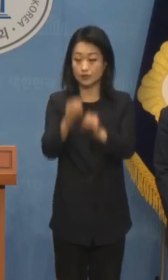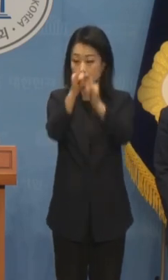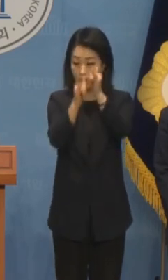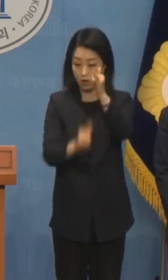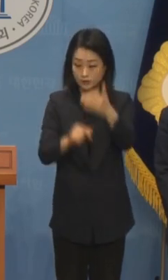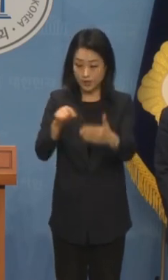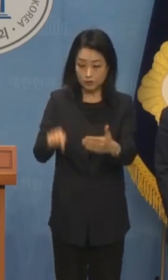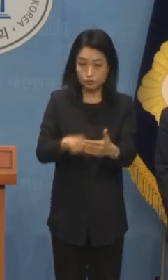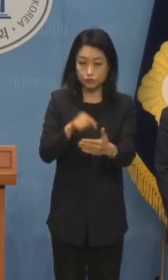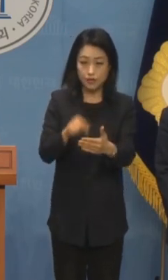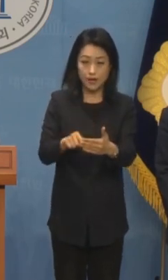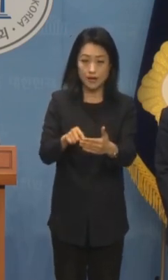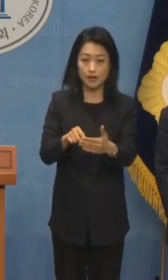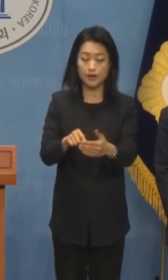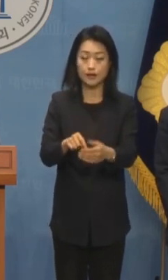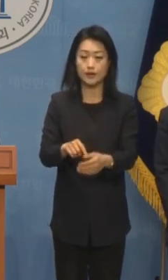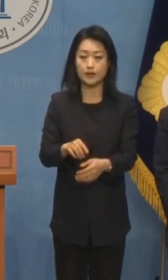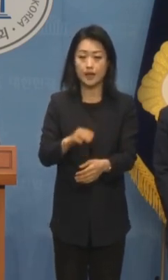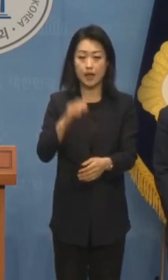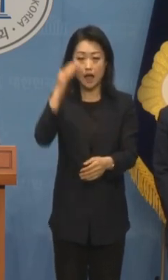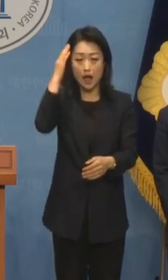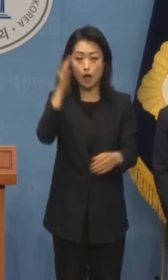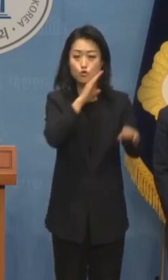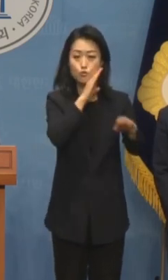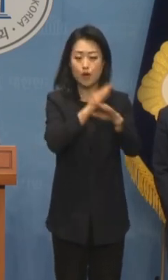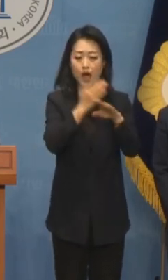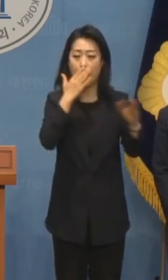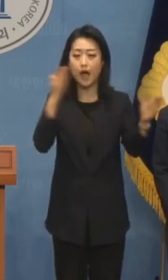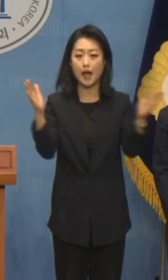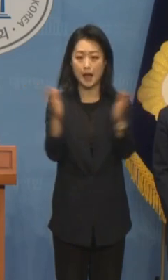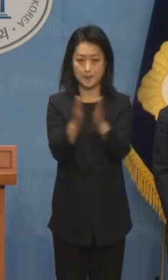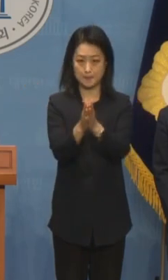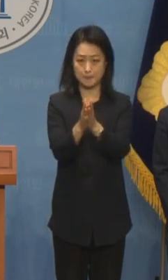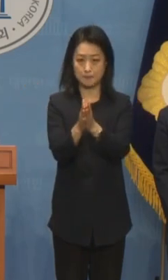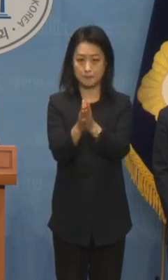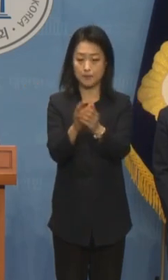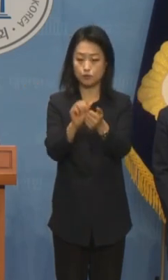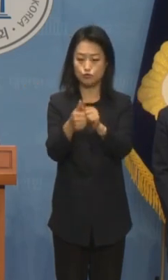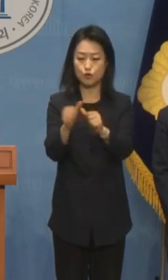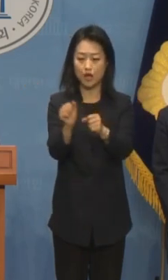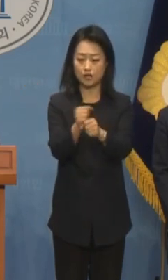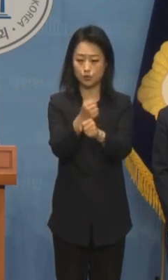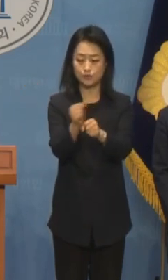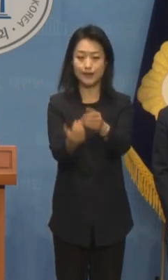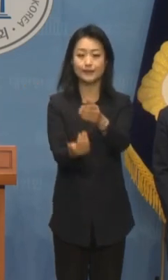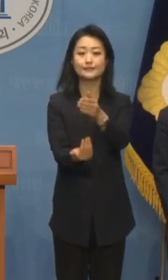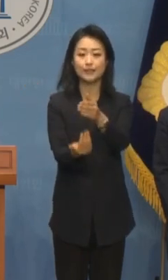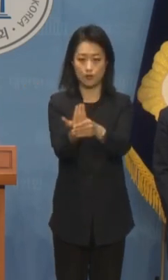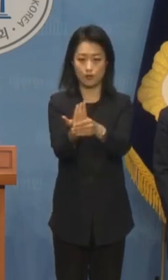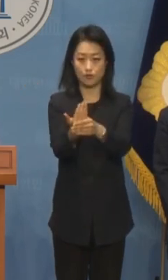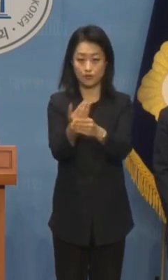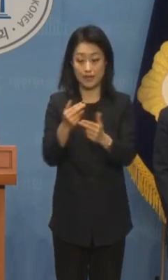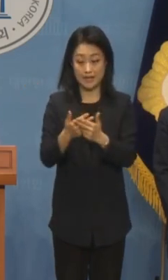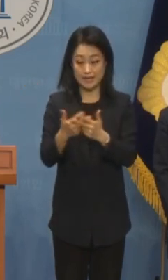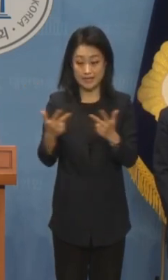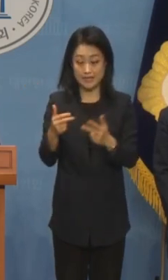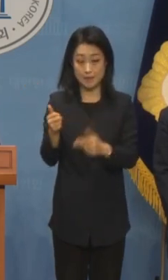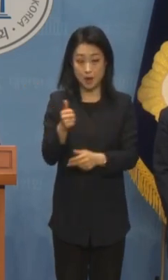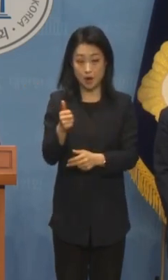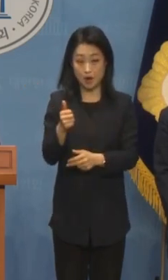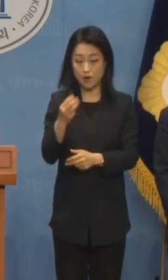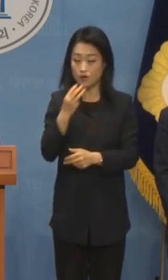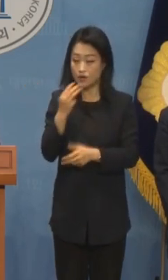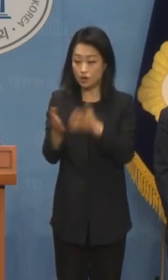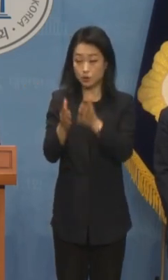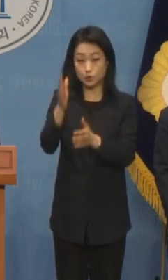역사상 유례가 없는 남북합작 주가 조작 사건이었다, 이재명 당시 경기지사와는